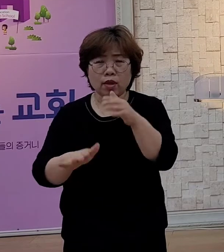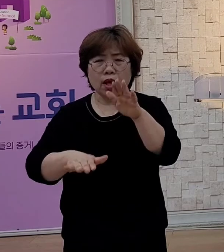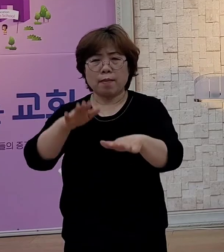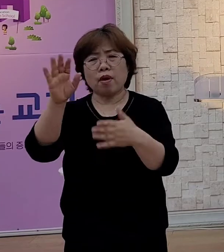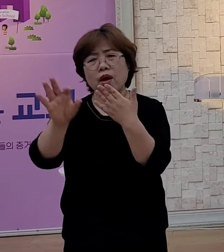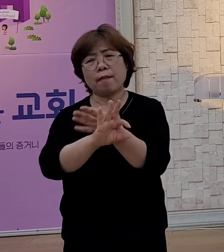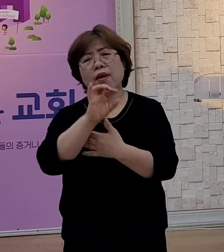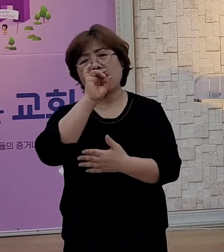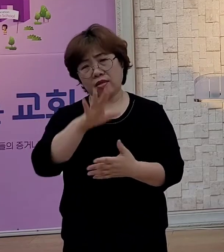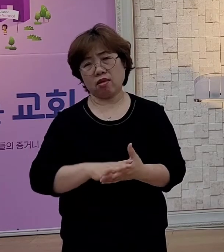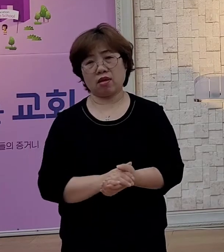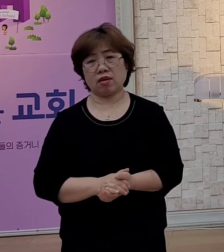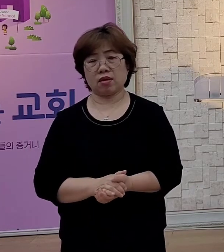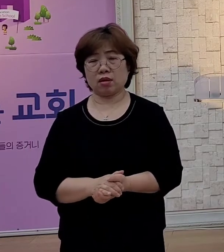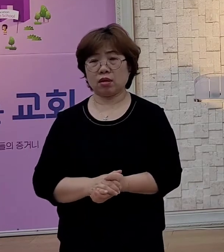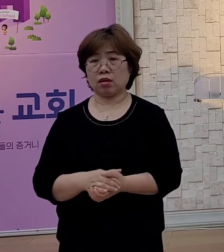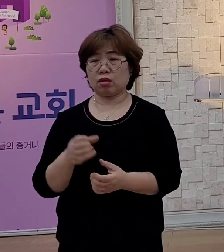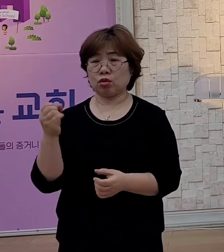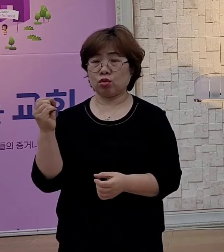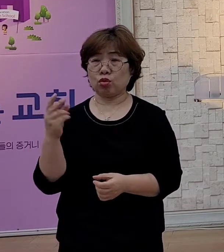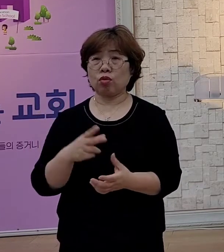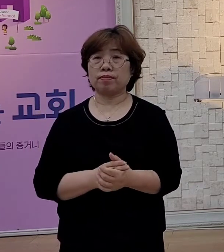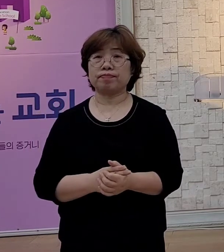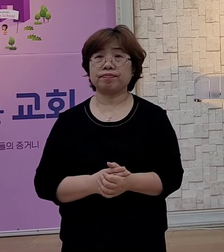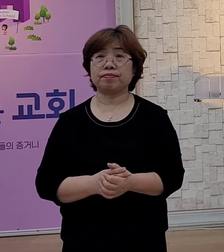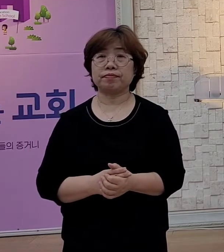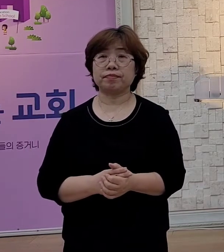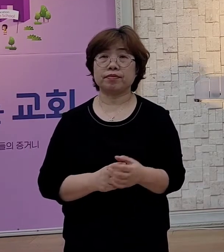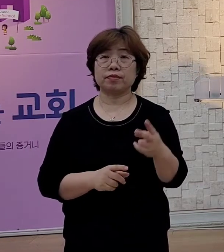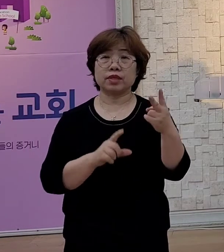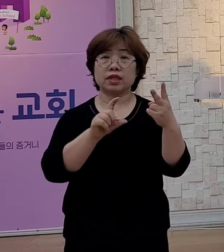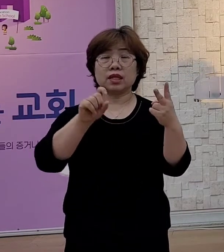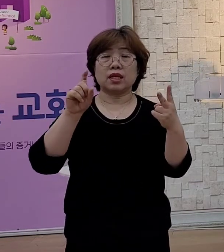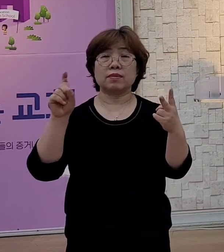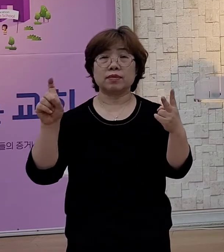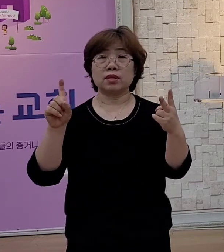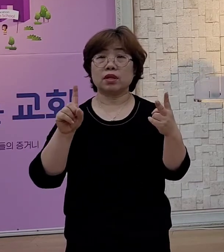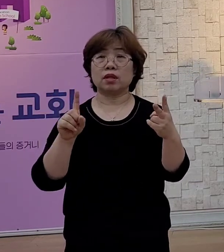말이죠. 덧붙이기를 여러분 10절에 한번 보세요. 뭐라고 했냐면